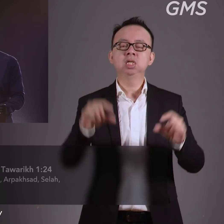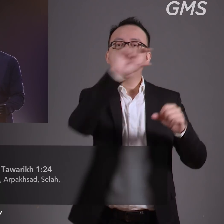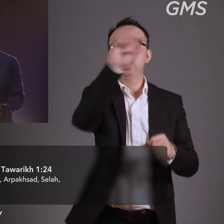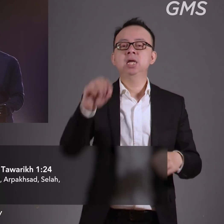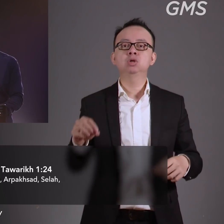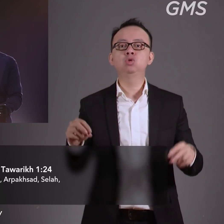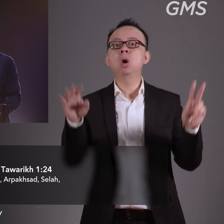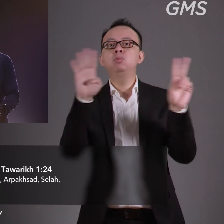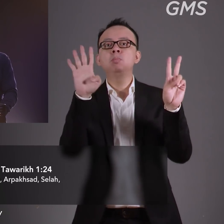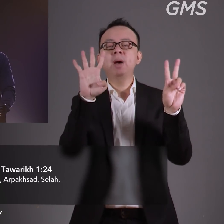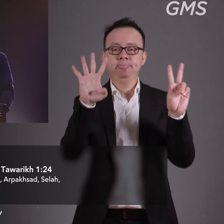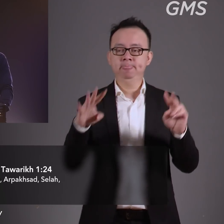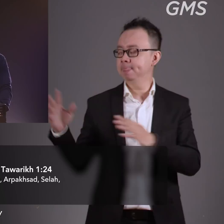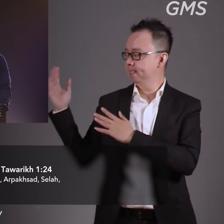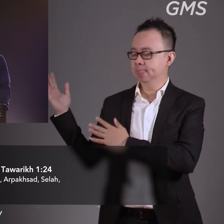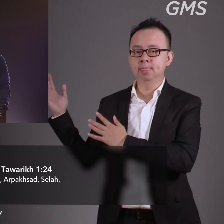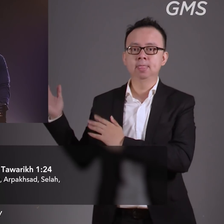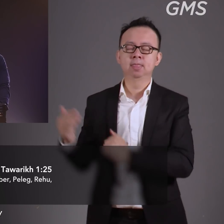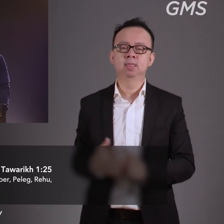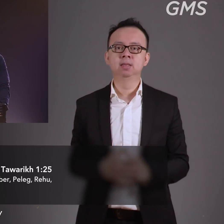ke-24, Sem, Arpaksad, Selah,